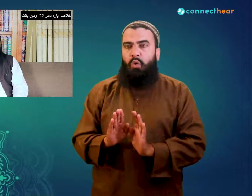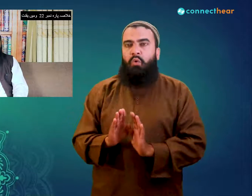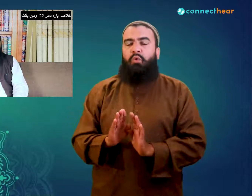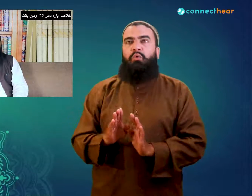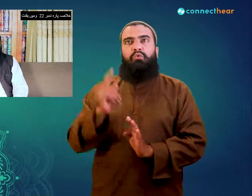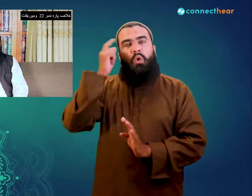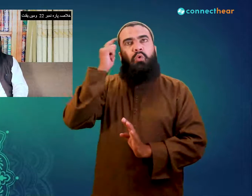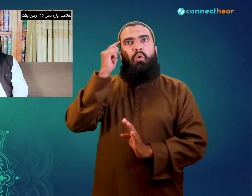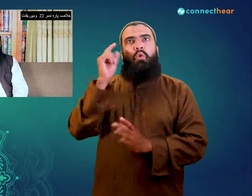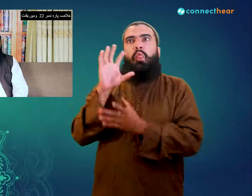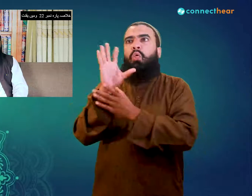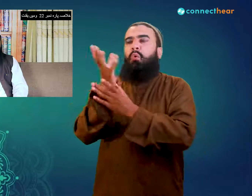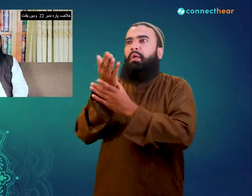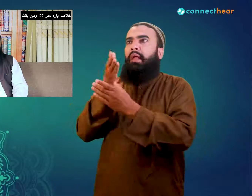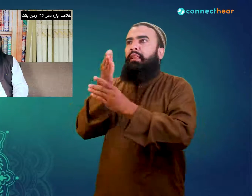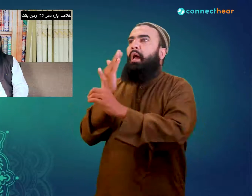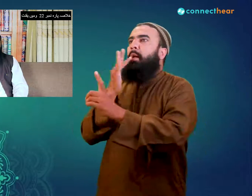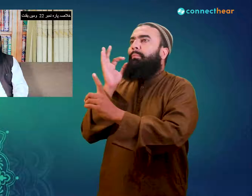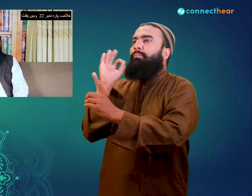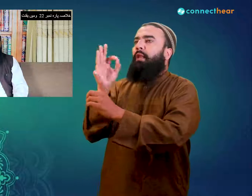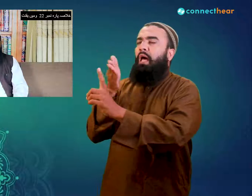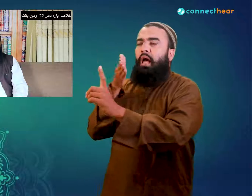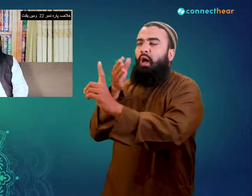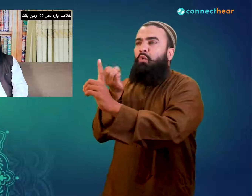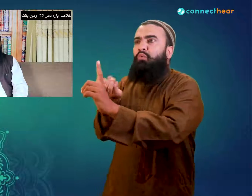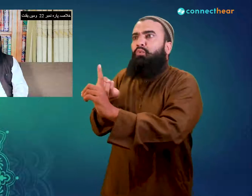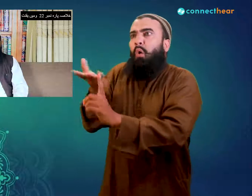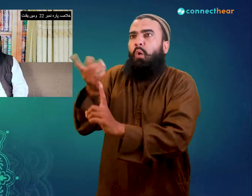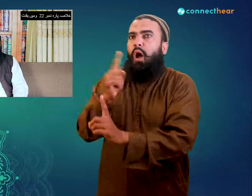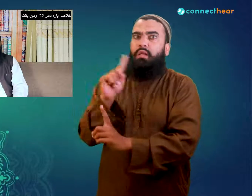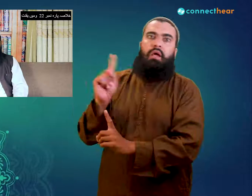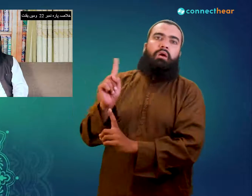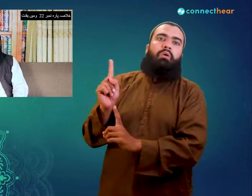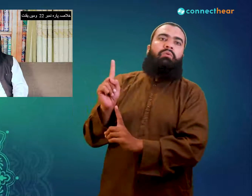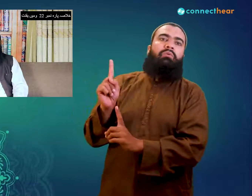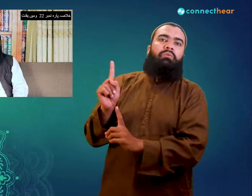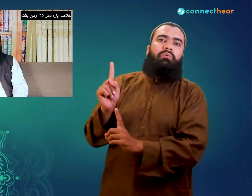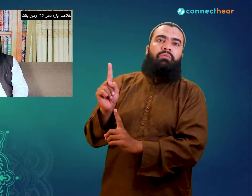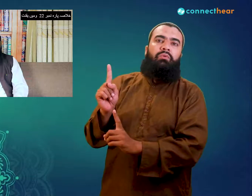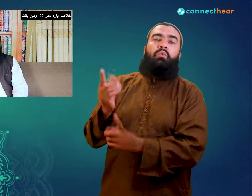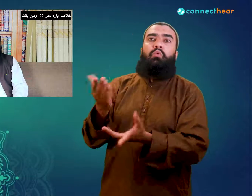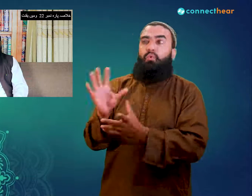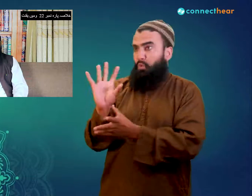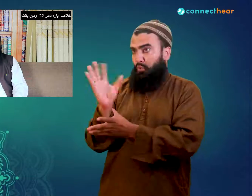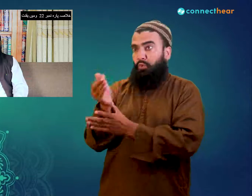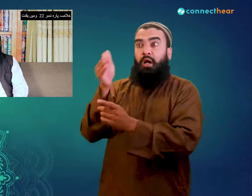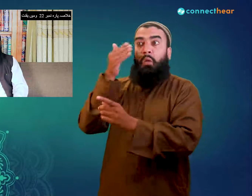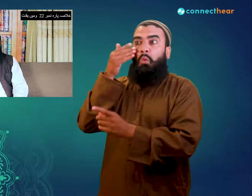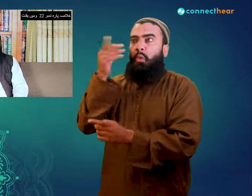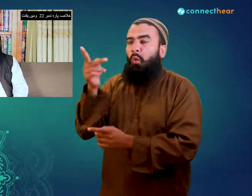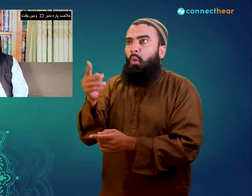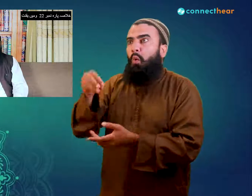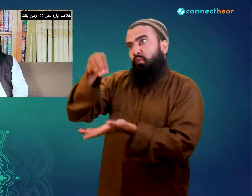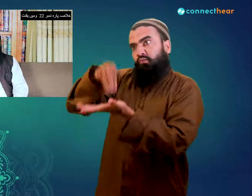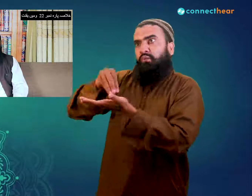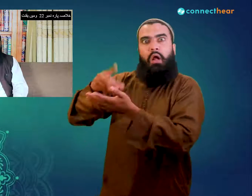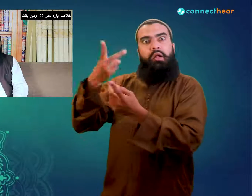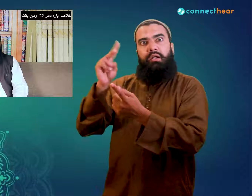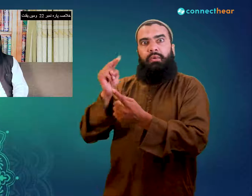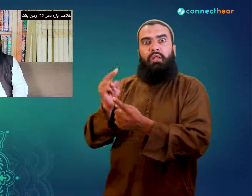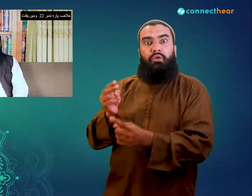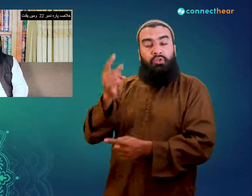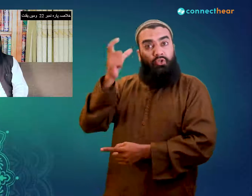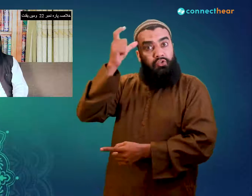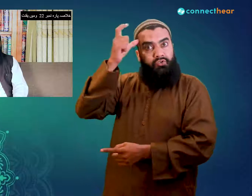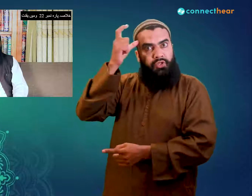کے اعمال جو مزین کر دیے گئے ہیں، یہاں کی چیزوں کو خوشنما کر دیا گیا ہے، اور شیطان اور نفس تمہارے